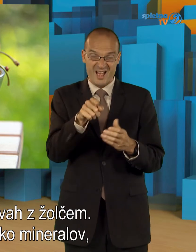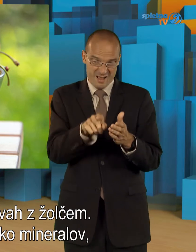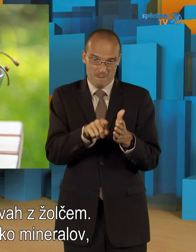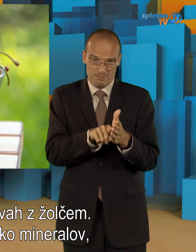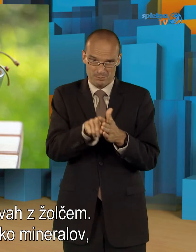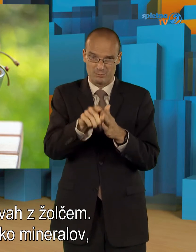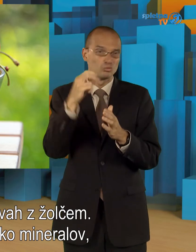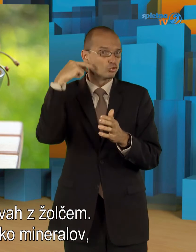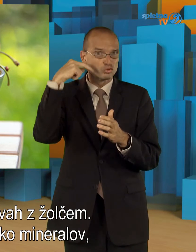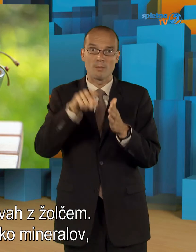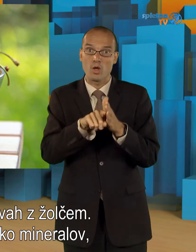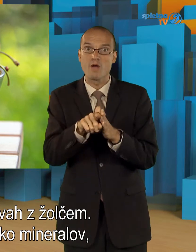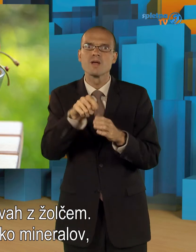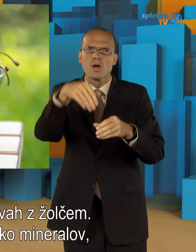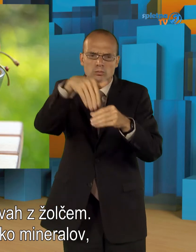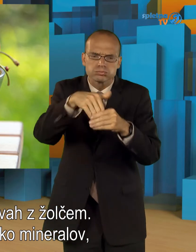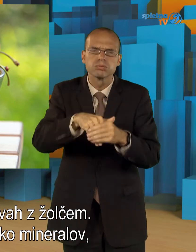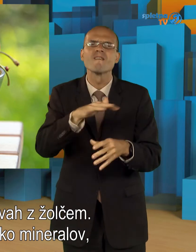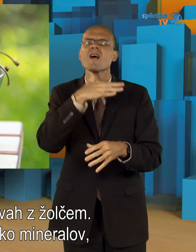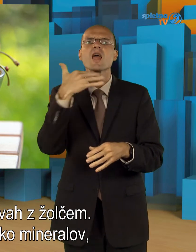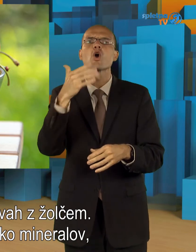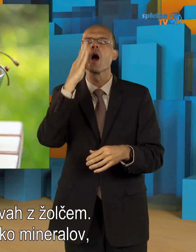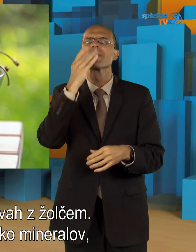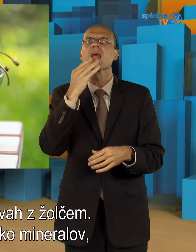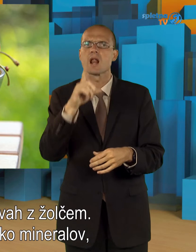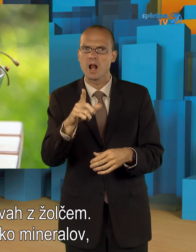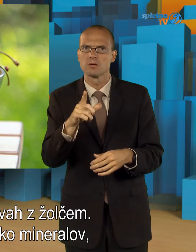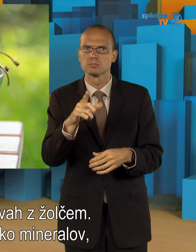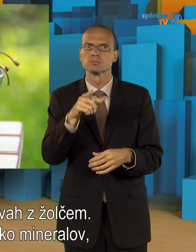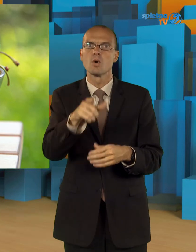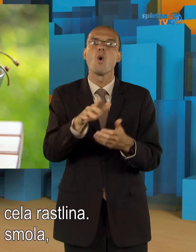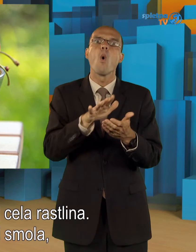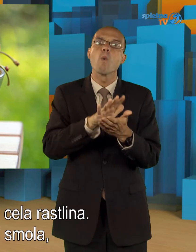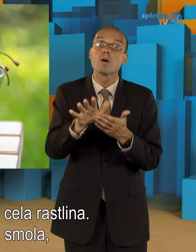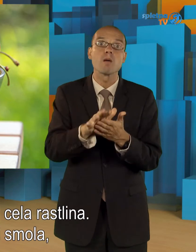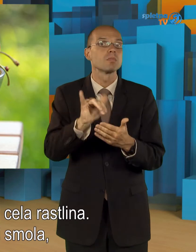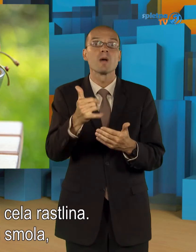Plodovi vsebujejo veliko mineralov, uporabna pa je skoraj vsa rastlina.